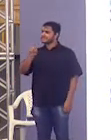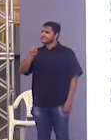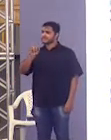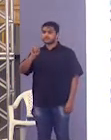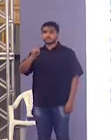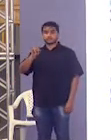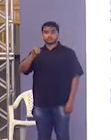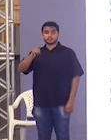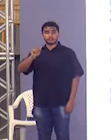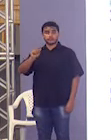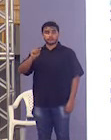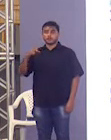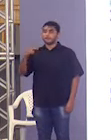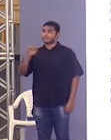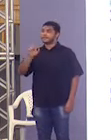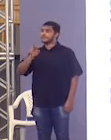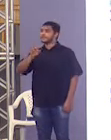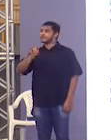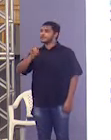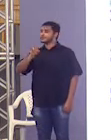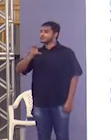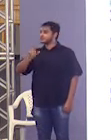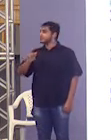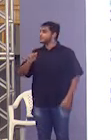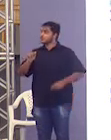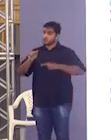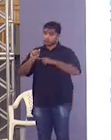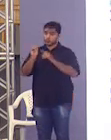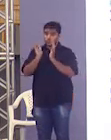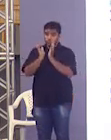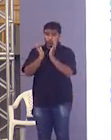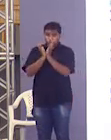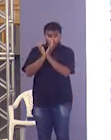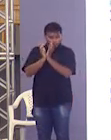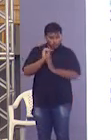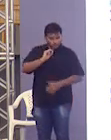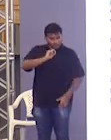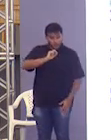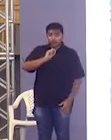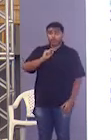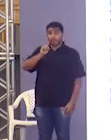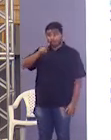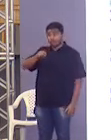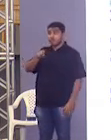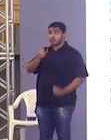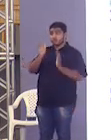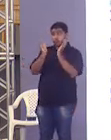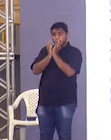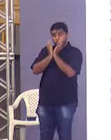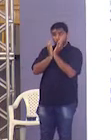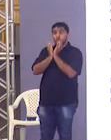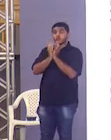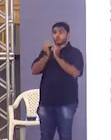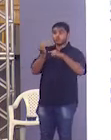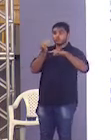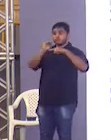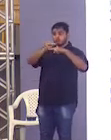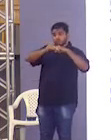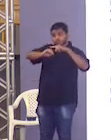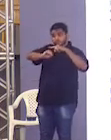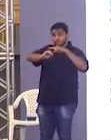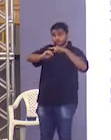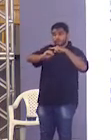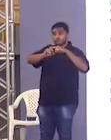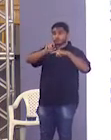Uma dízima ela é chamada de periódica quando ela é um número racional, tá ligado? Ela é um número